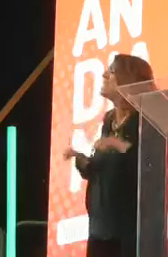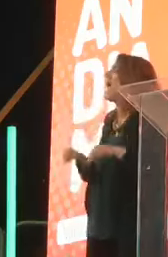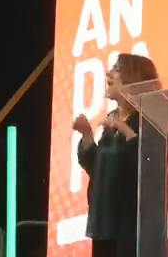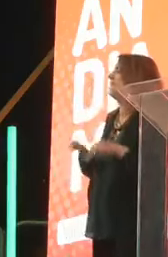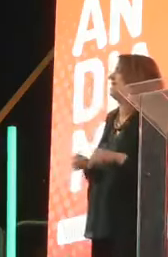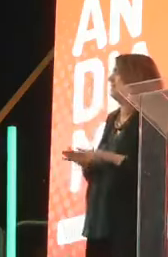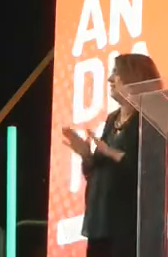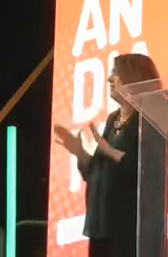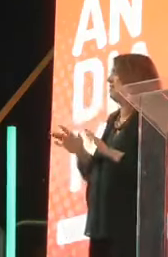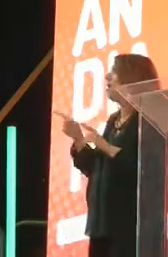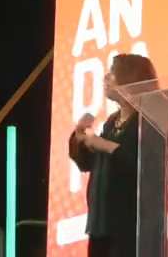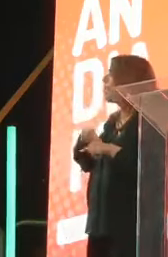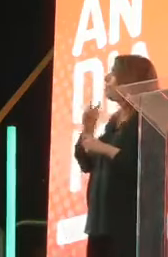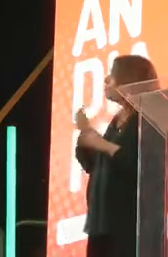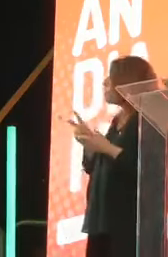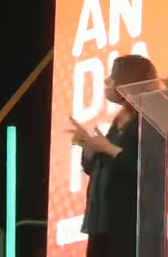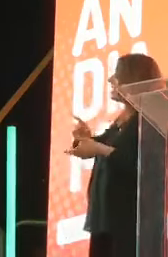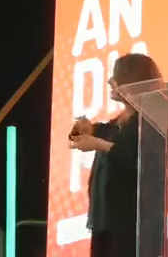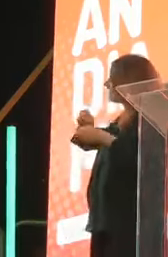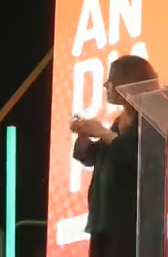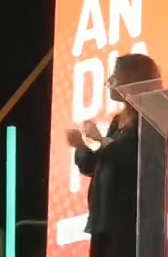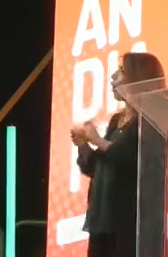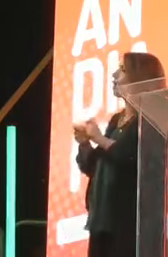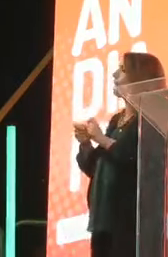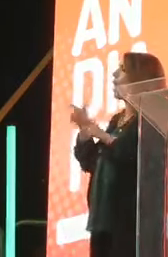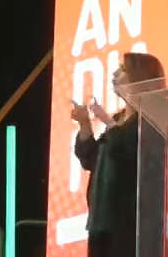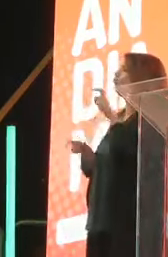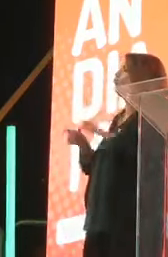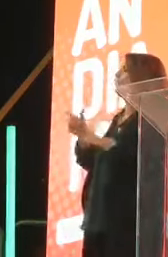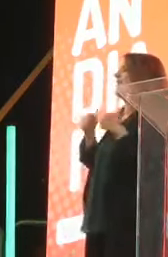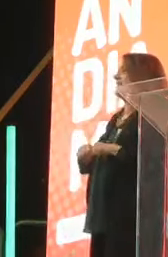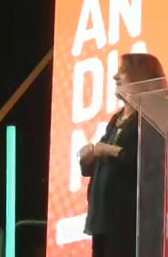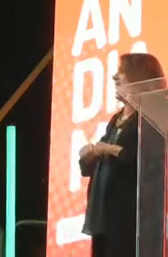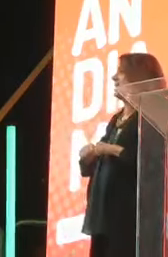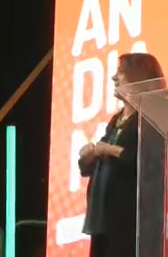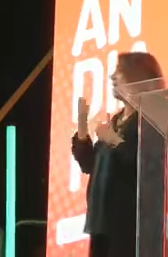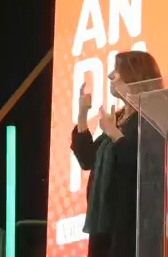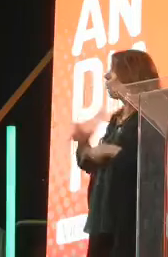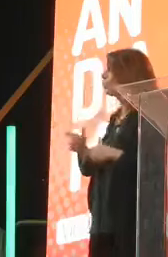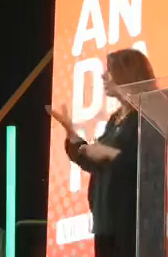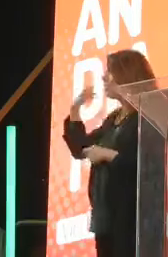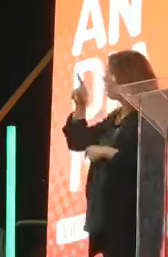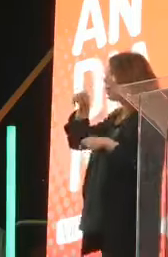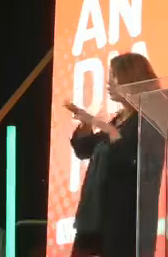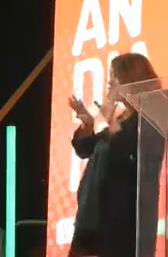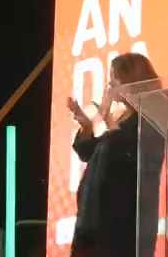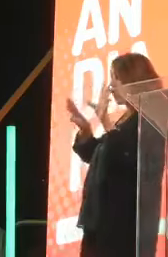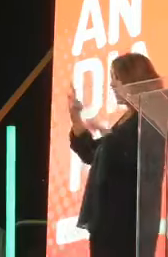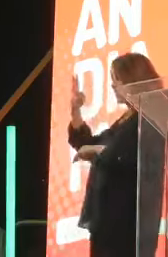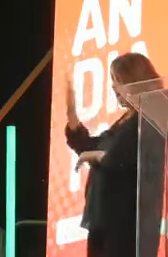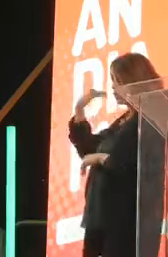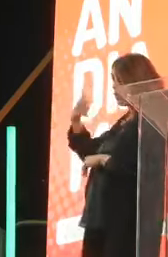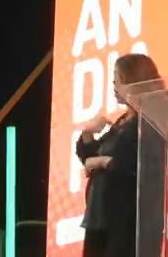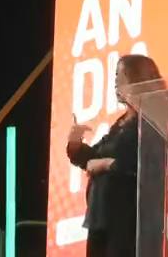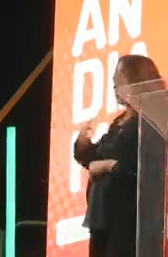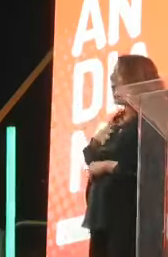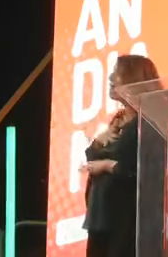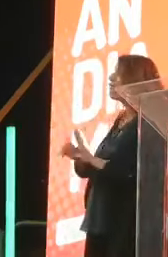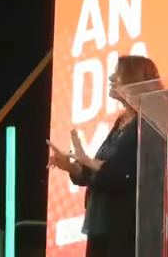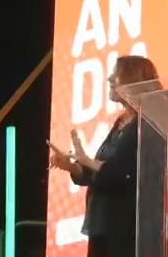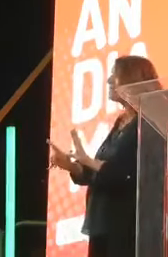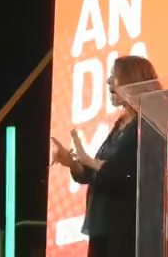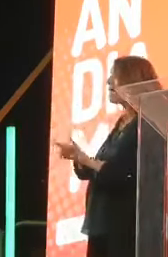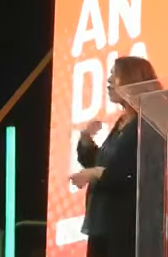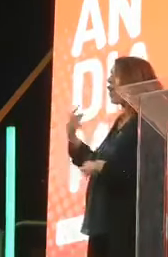italiani. Facciamola una riforma della cittadinanza, perché è del 92, avevo 7 anni, e si continua a